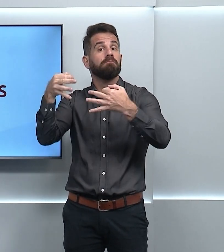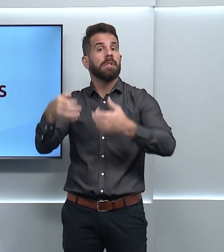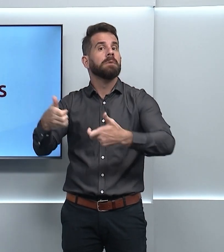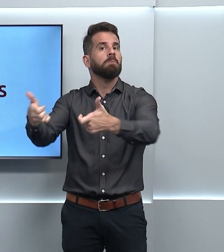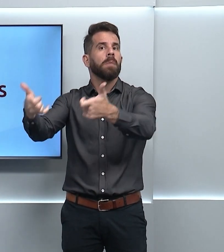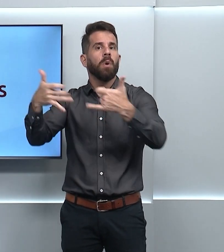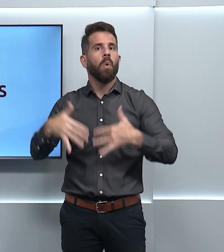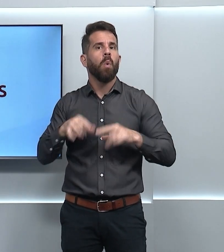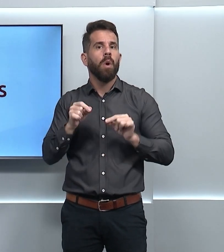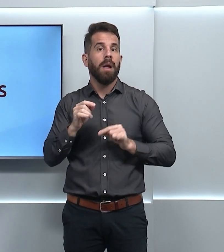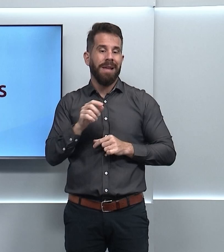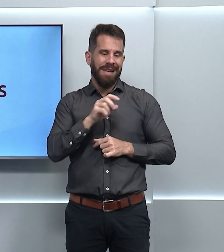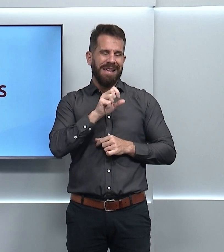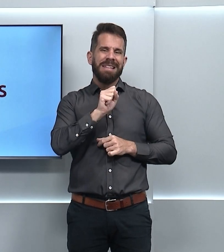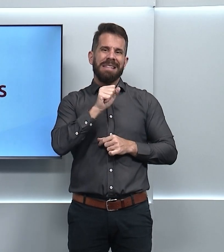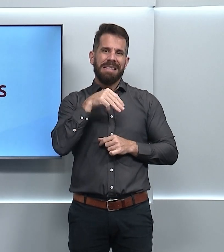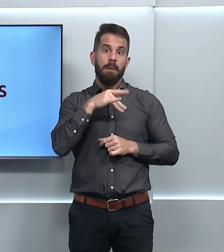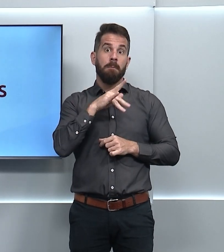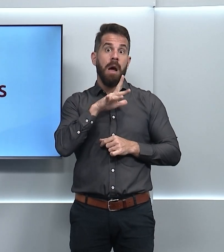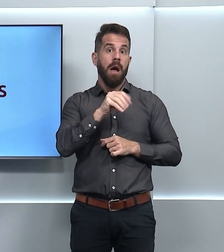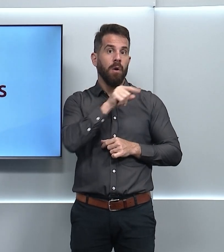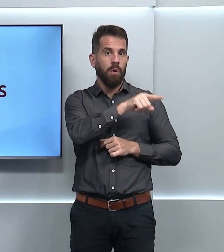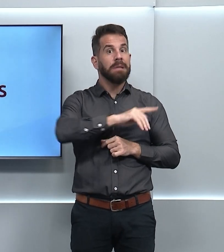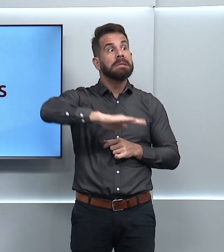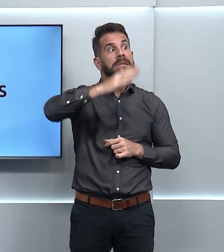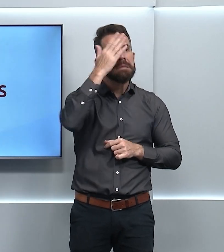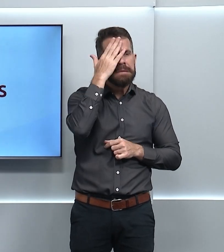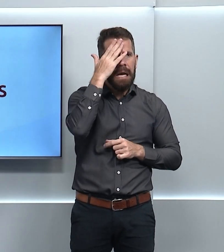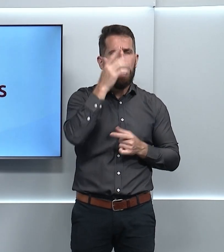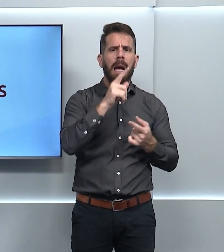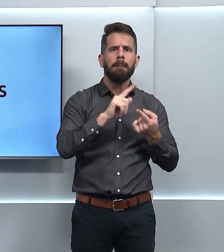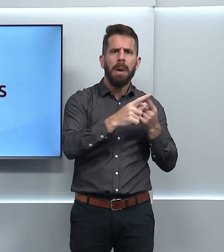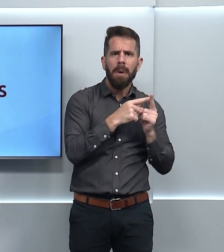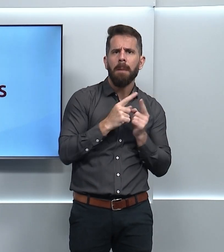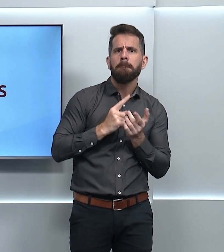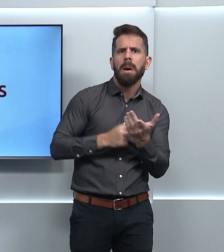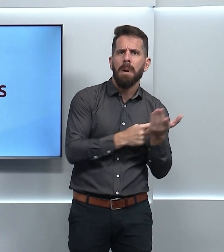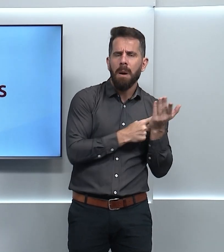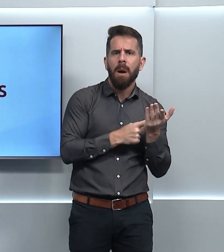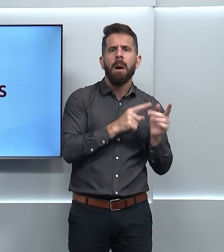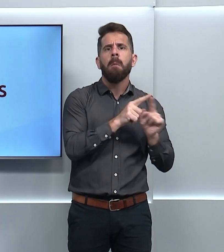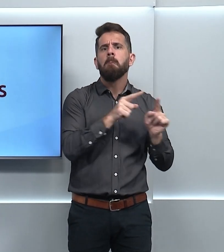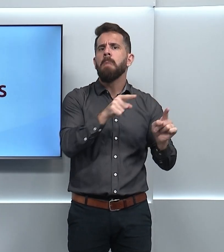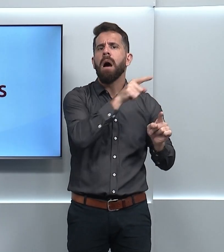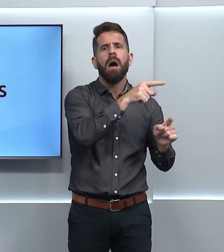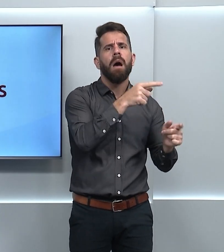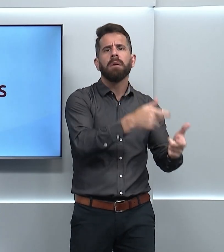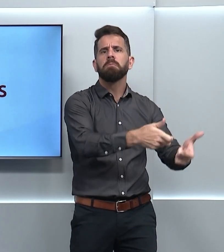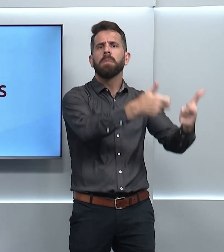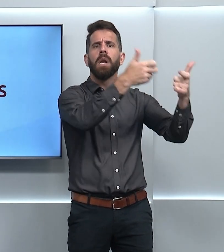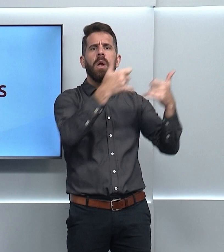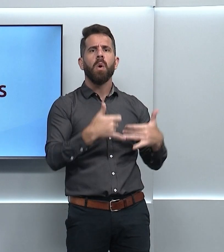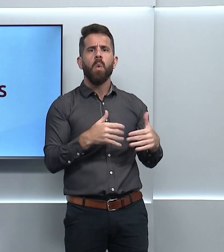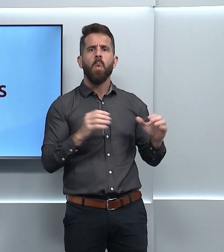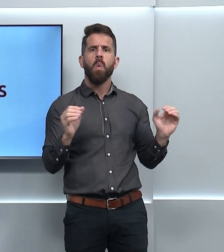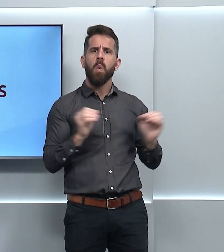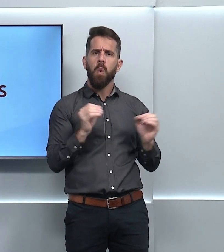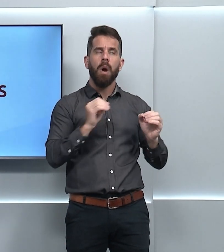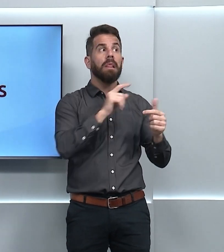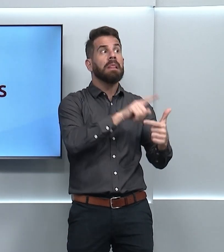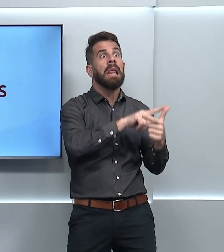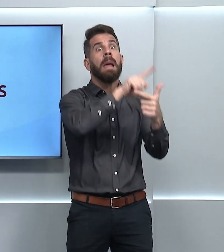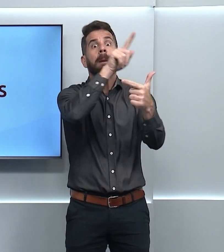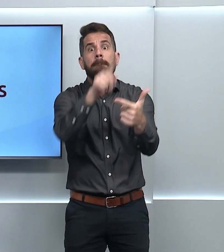das declarações na época em que elas foram feitas e não contestou durante o julgamento, somente depois da